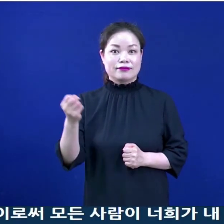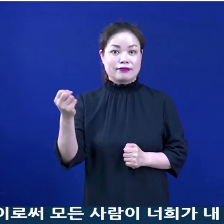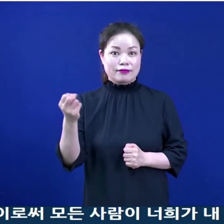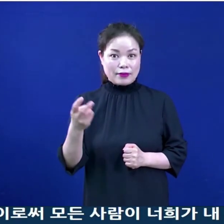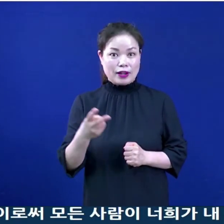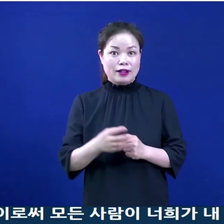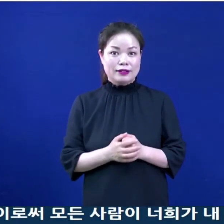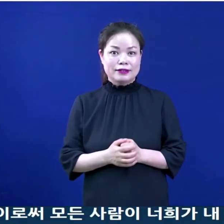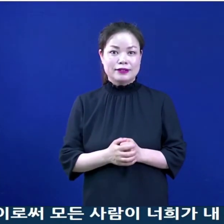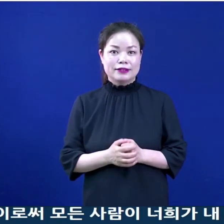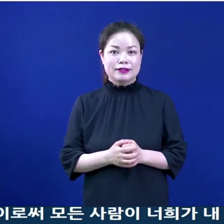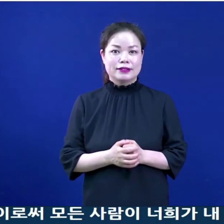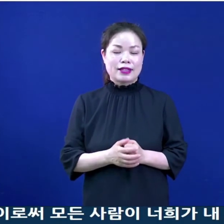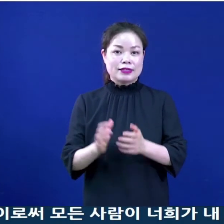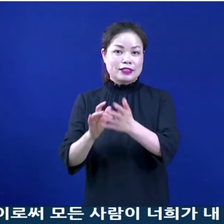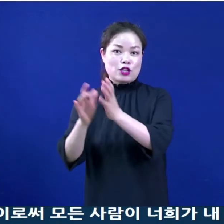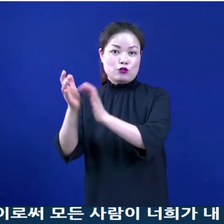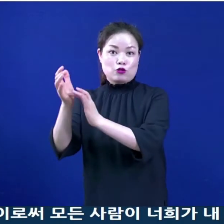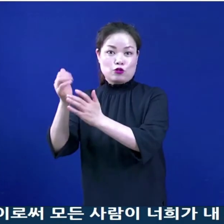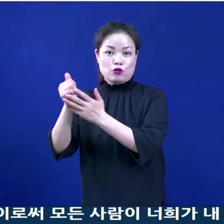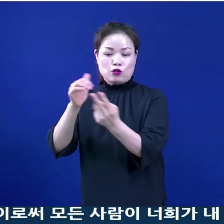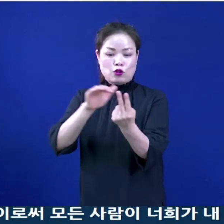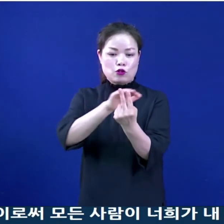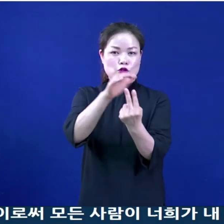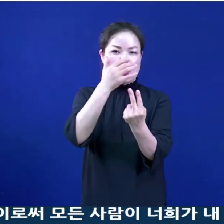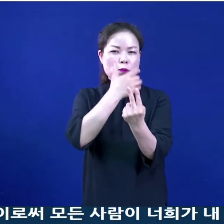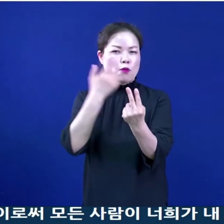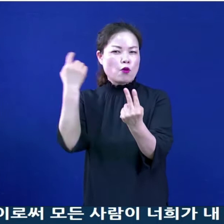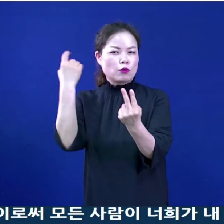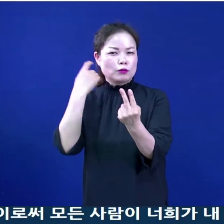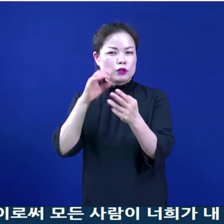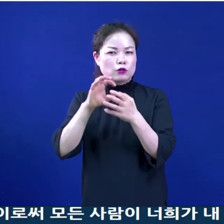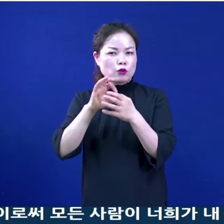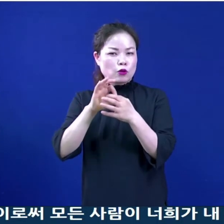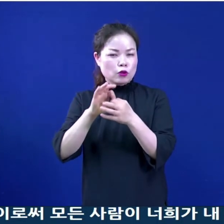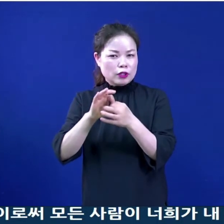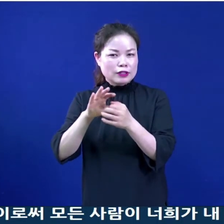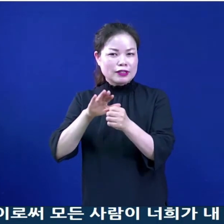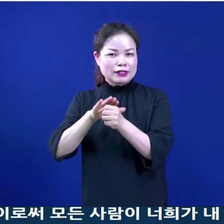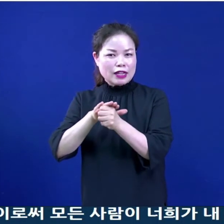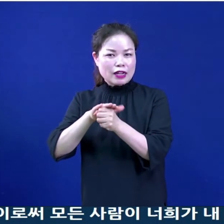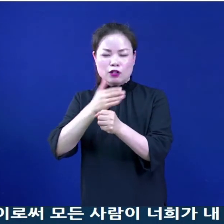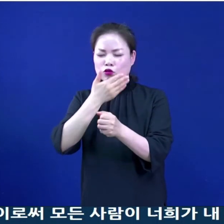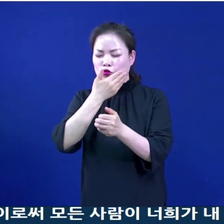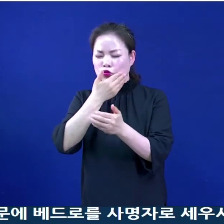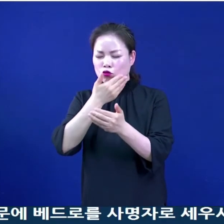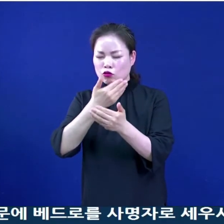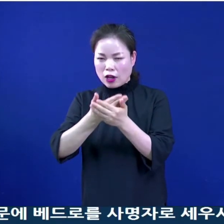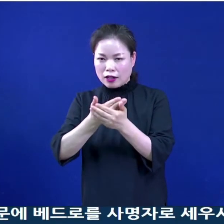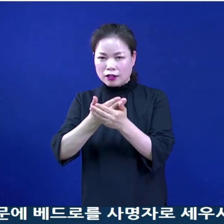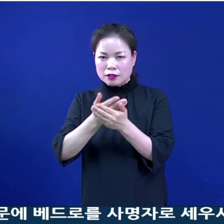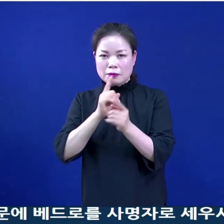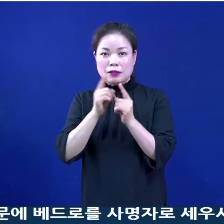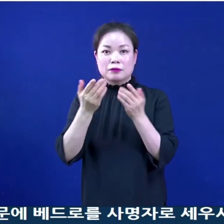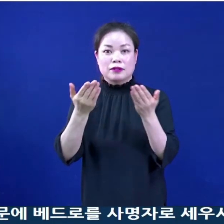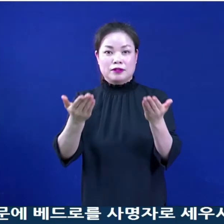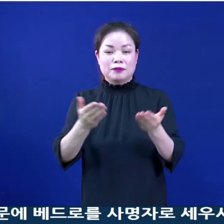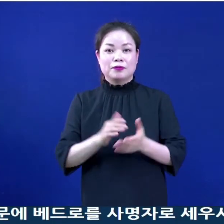한번 예수님께서 요한복음을 통하여 우리에게 가르쳐 주신 이 사랑의 중요성은 예수님 이렇게 정리할 수